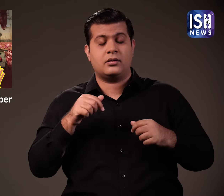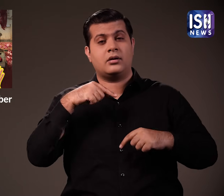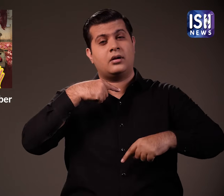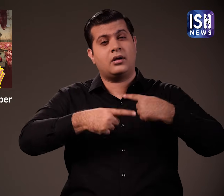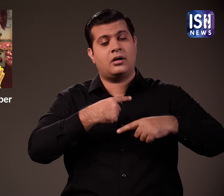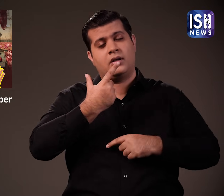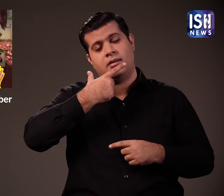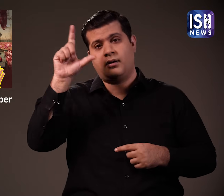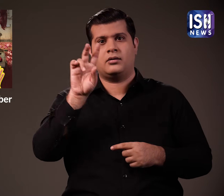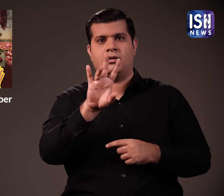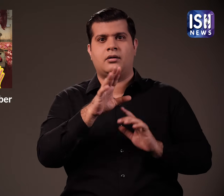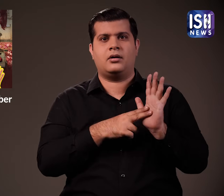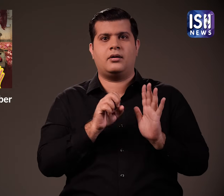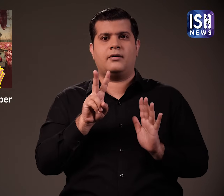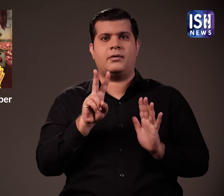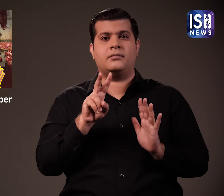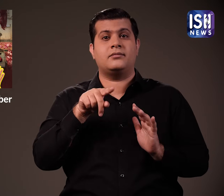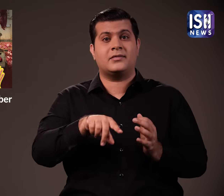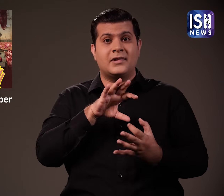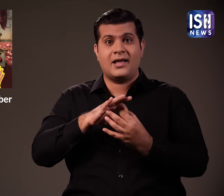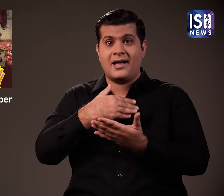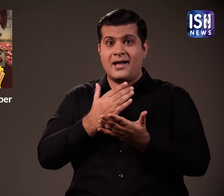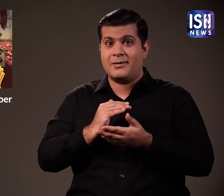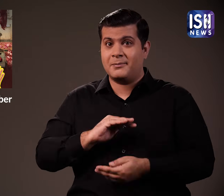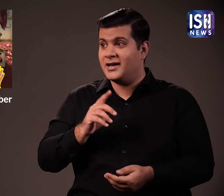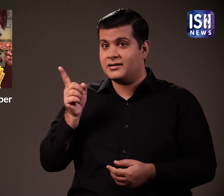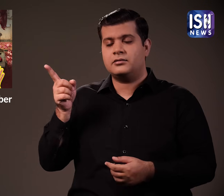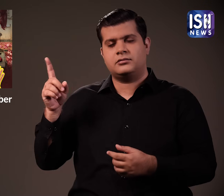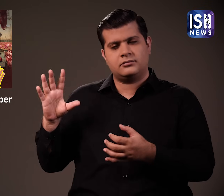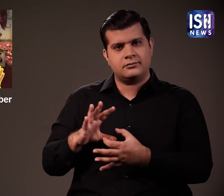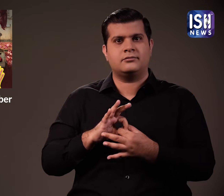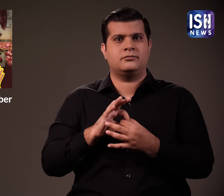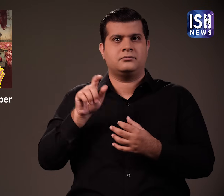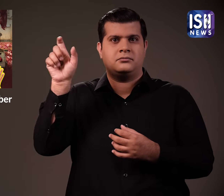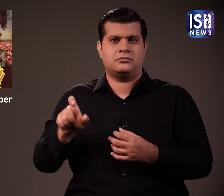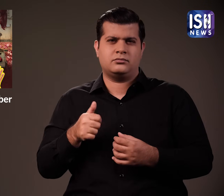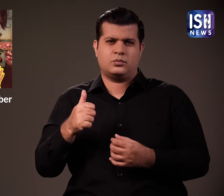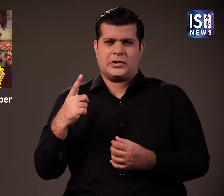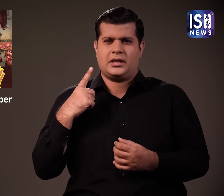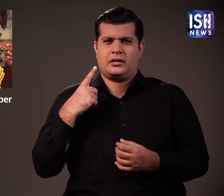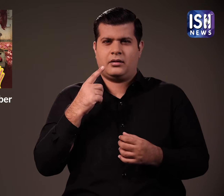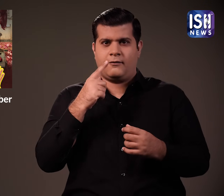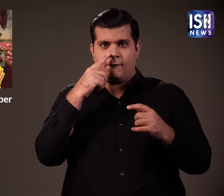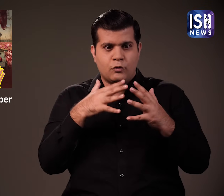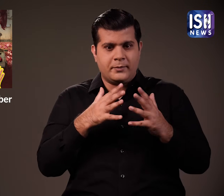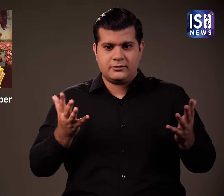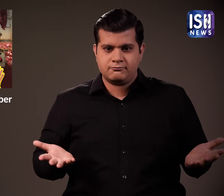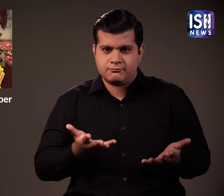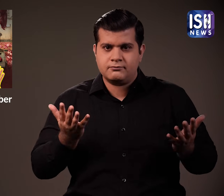ये हर साल वास्वानी के जनम दिन पर अंतराश्य मास रहित दिवस मनाते हैं उन्होंने महिलाओं को शशक्त और